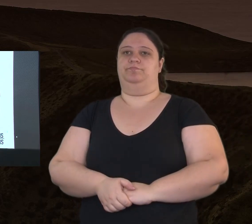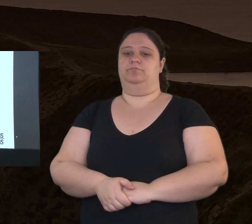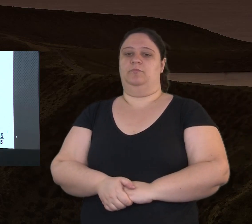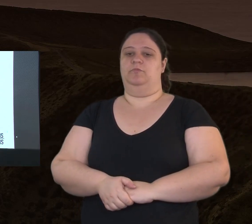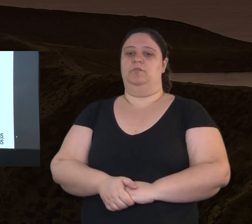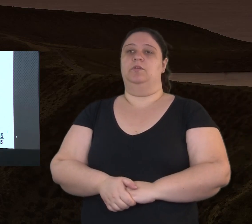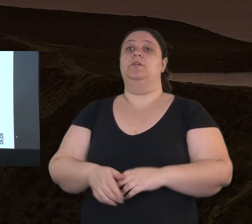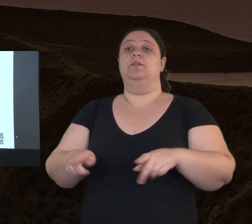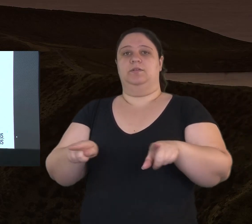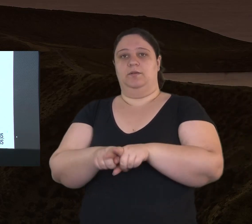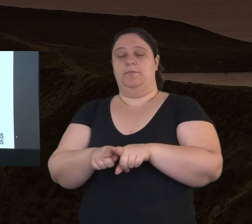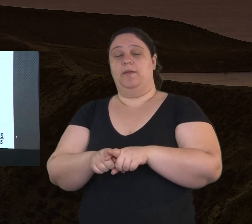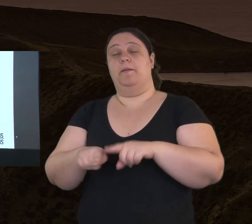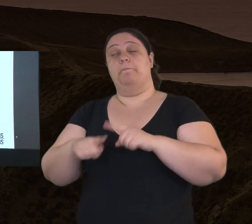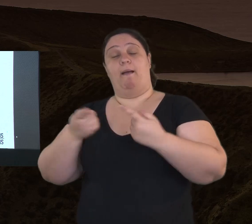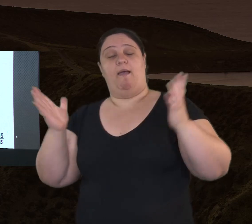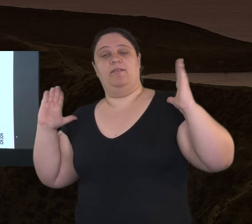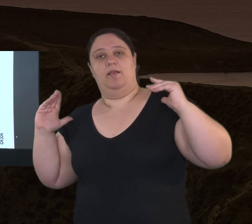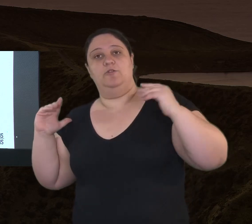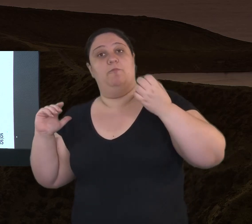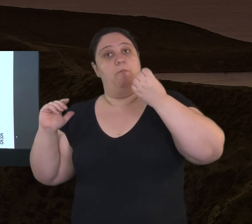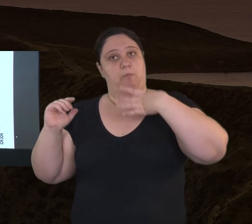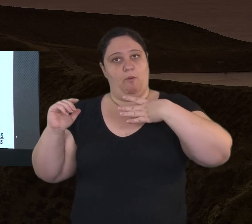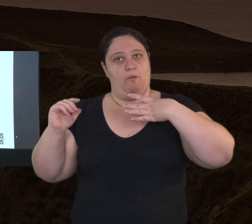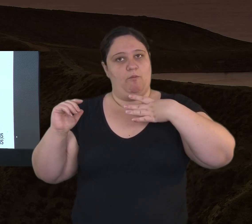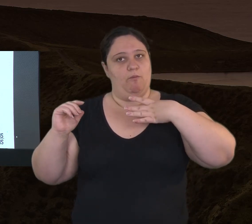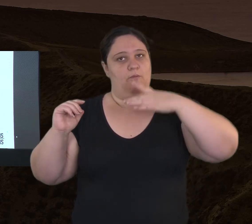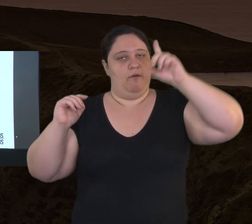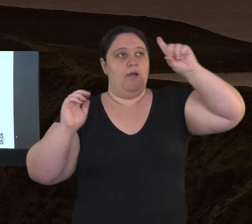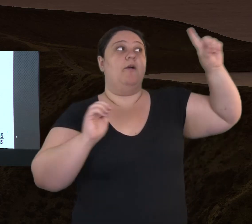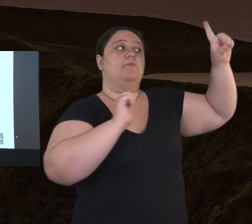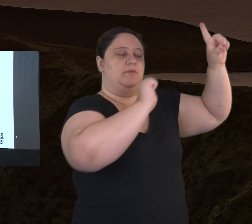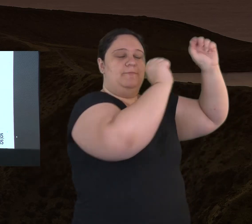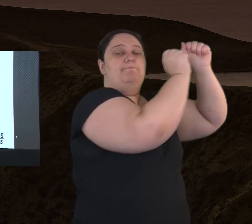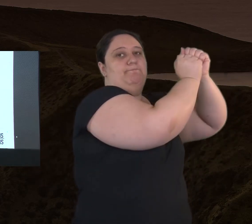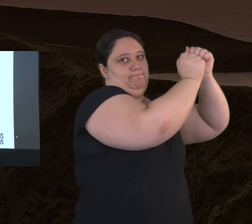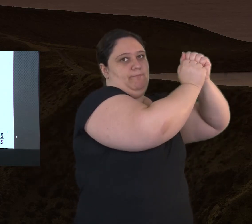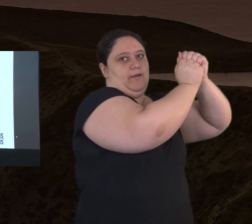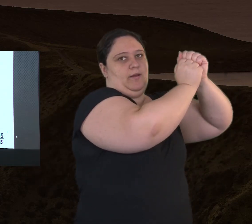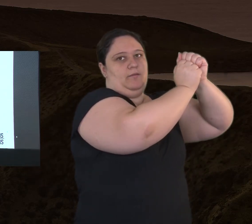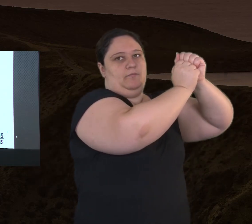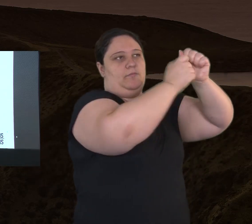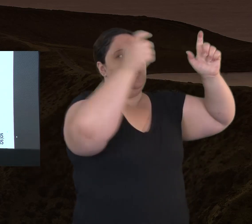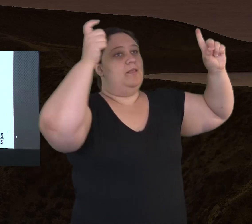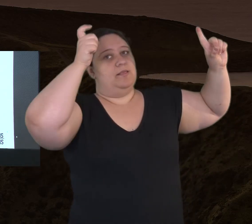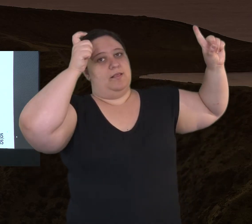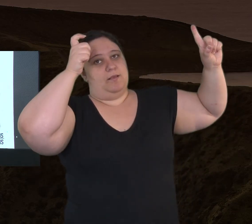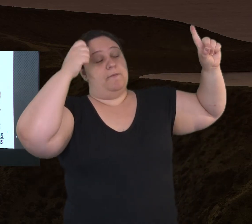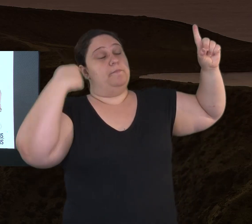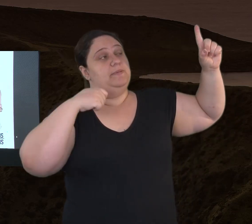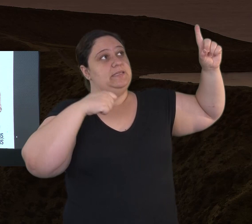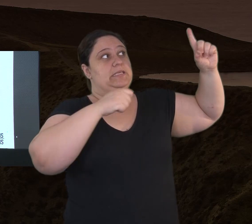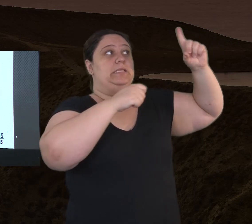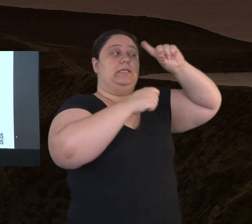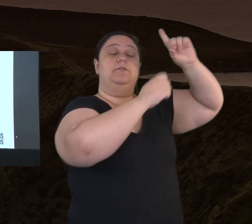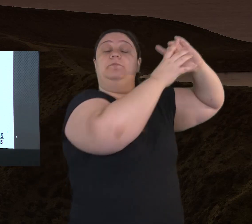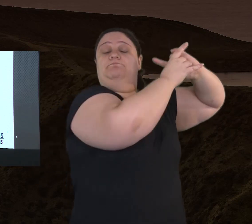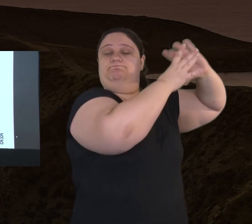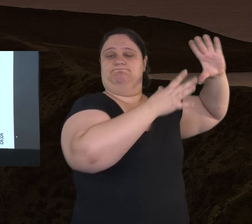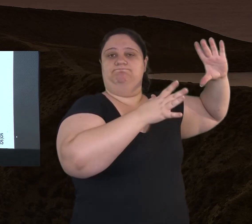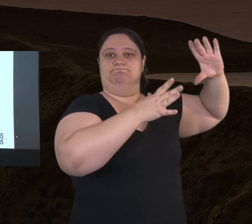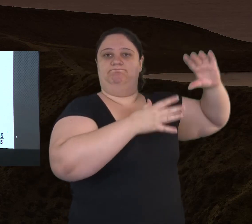anjos também têm acesso a Deus, certo? E hoje as regiões celestes são isso aqui. Não sei